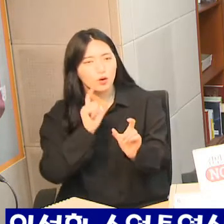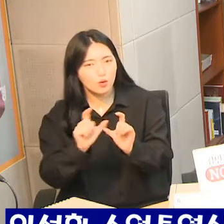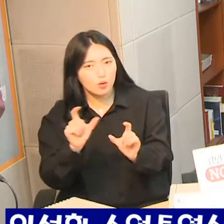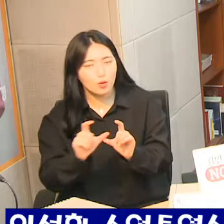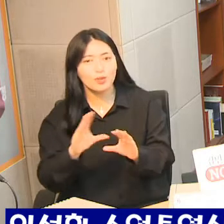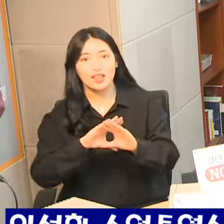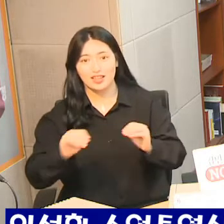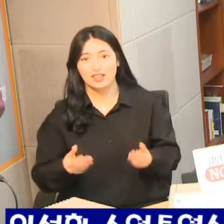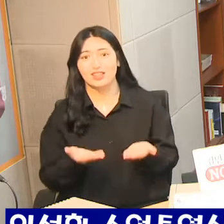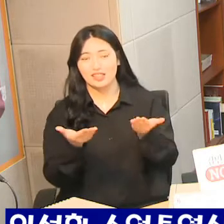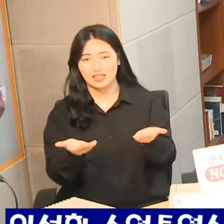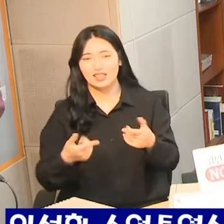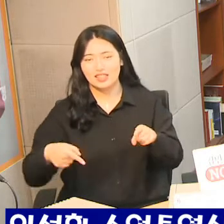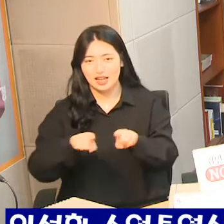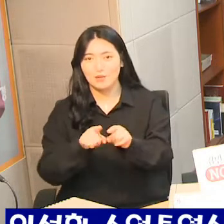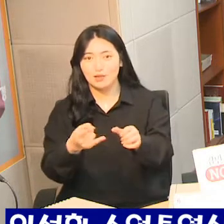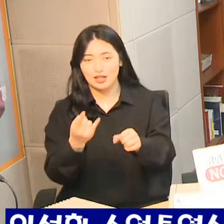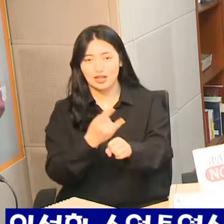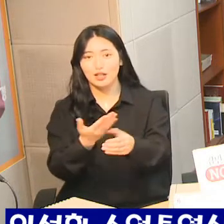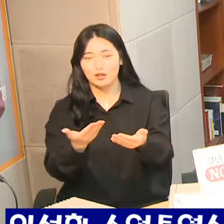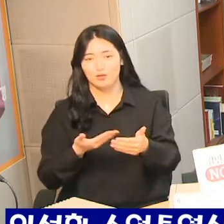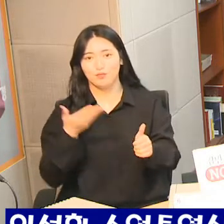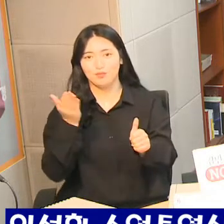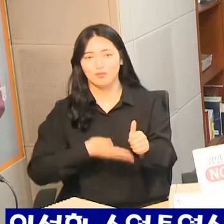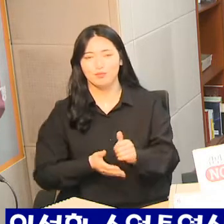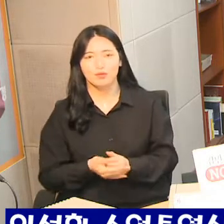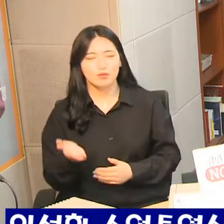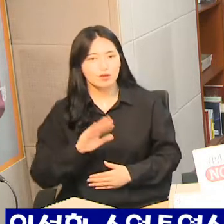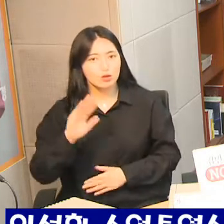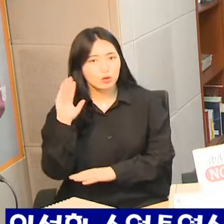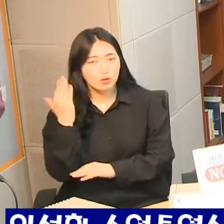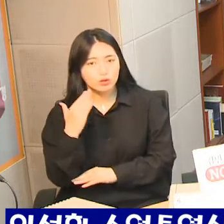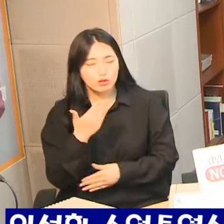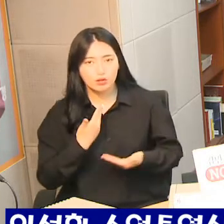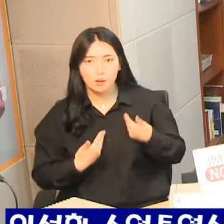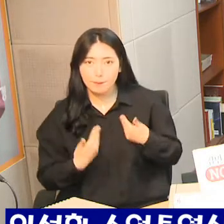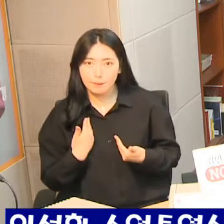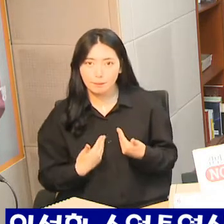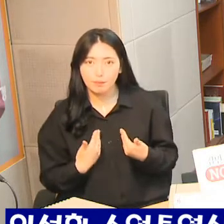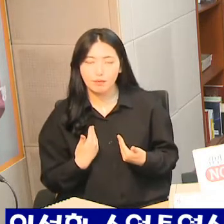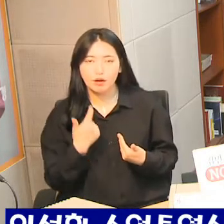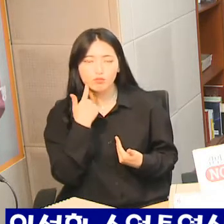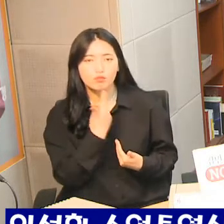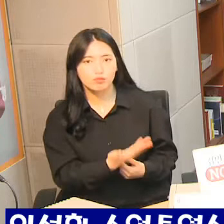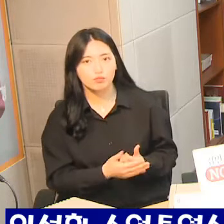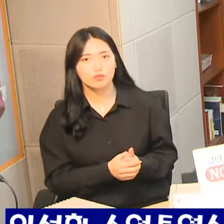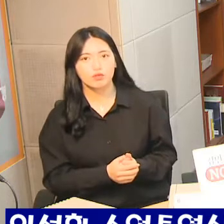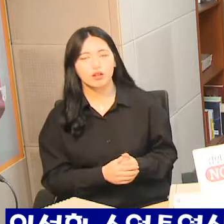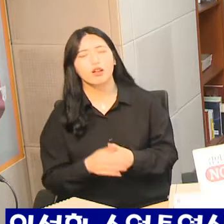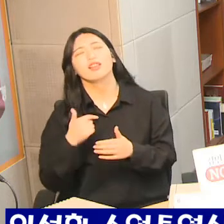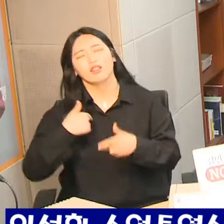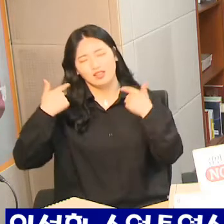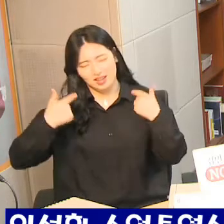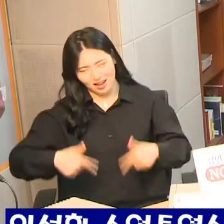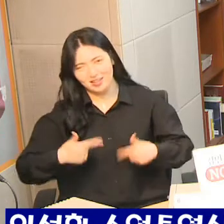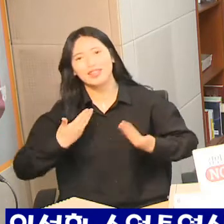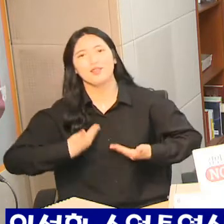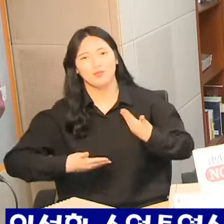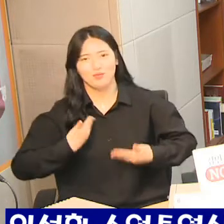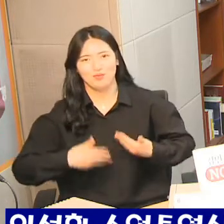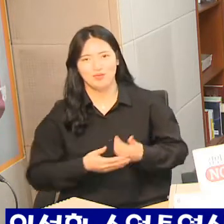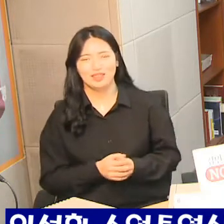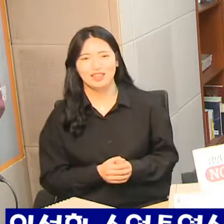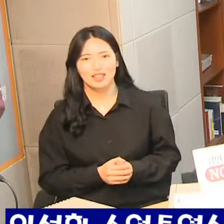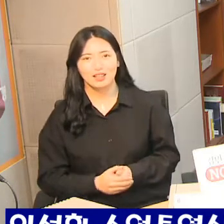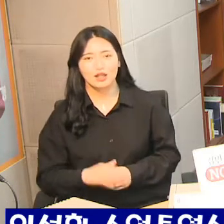해결해 드릴 겁니다. 함께 해 주시기 바랍니다. 요즘에 근데 어떻게 좀 바쁘세요? 뭐 끊임없이 바쁘죠. 네,